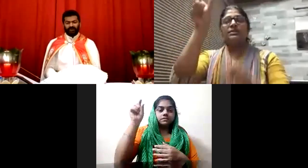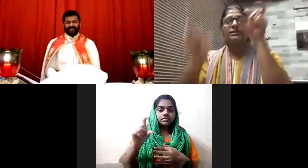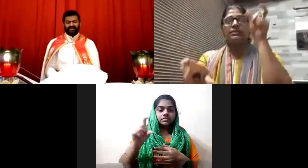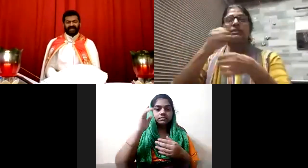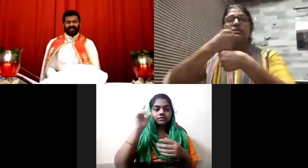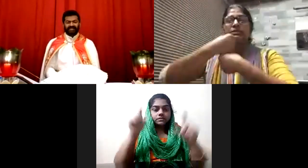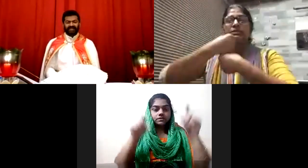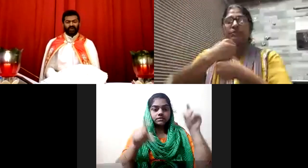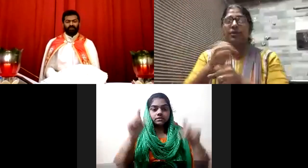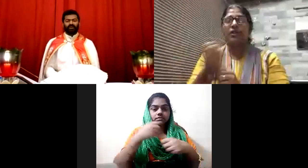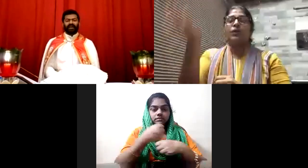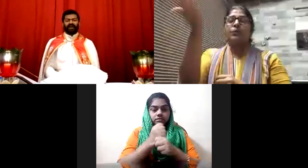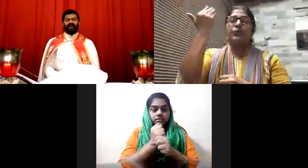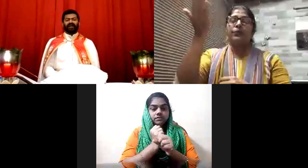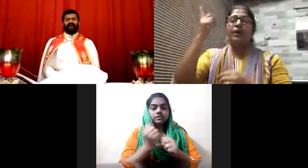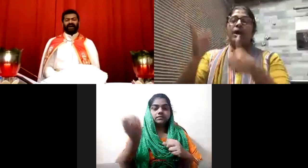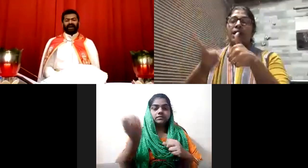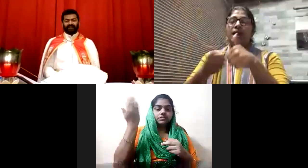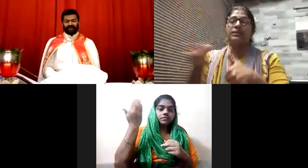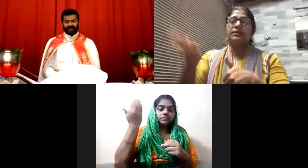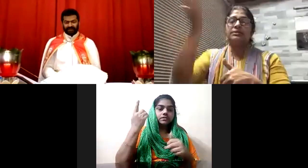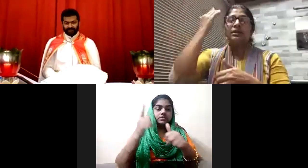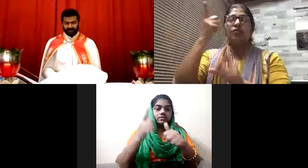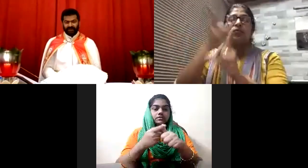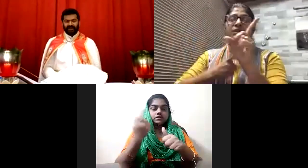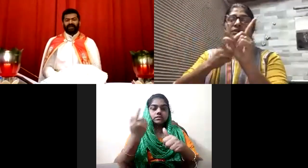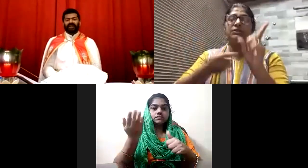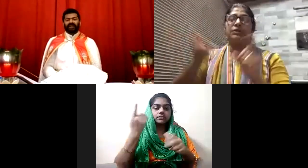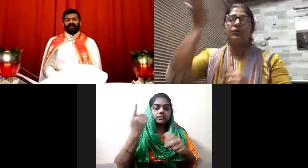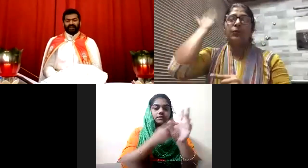ഏകപുത്രനും സകല ശിശുക്കൾക്ക് മുമ്പുള്ള ആദിജാതനും